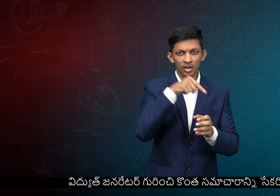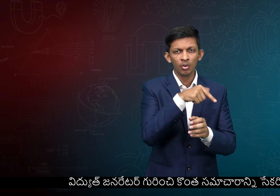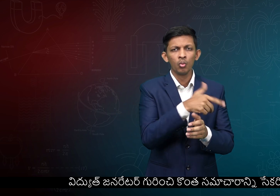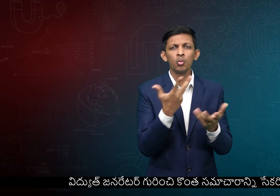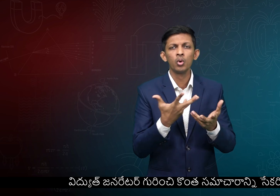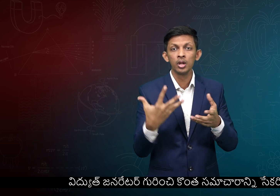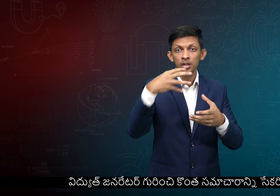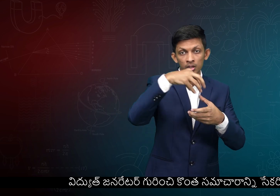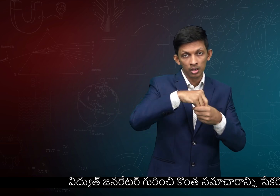సమాచారాన్ని సేకరిద్దాం.